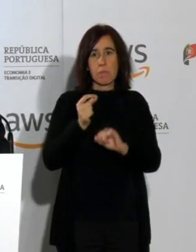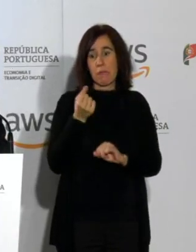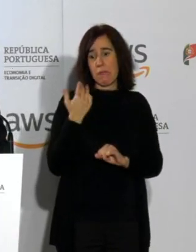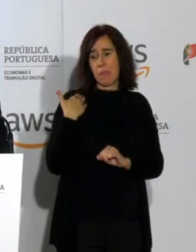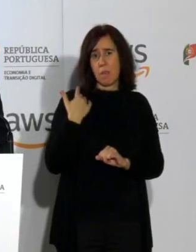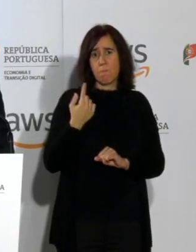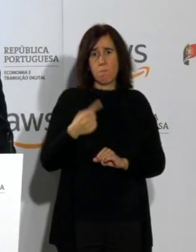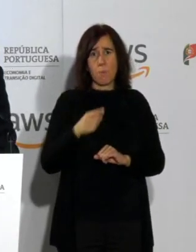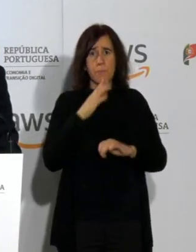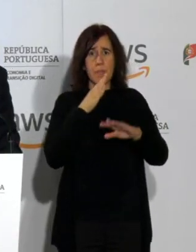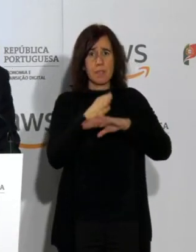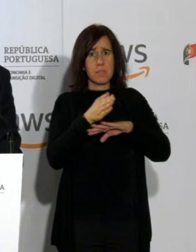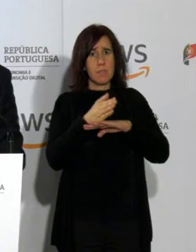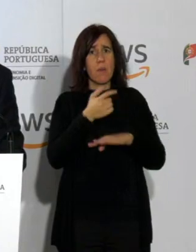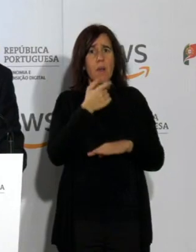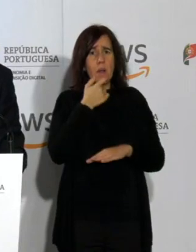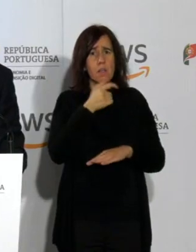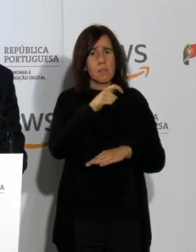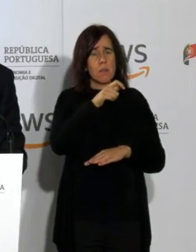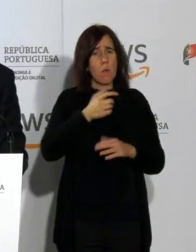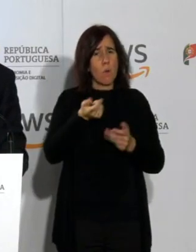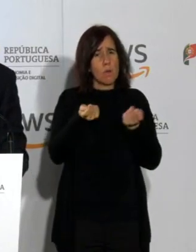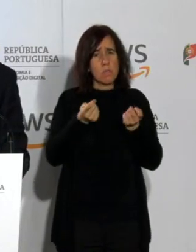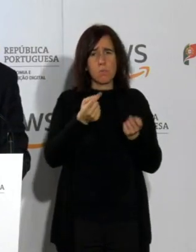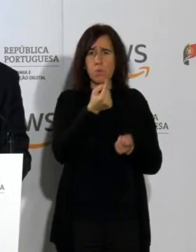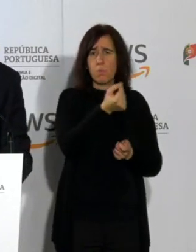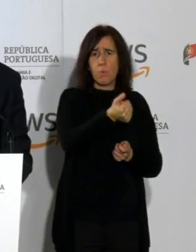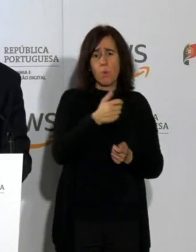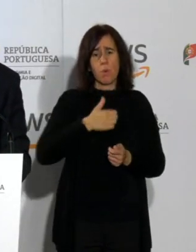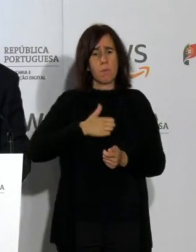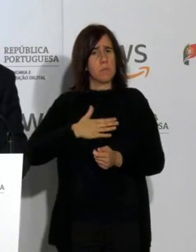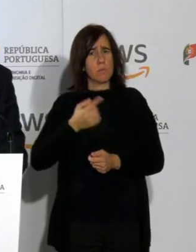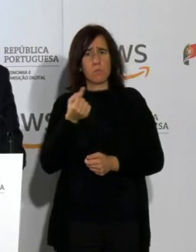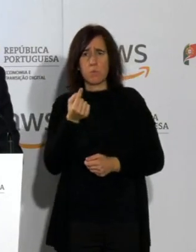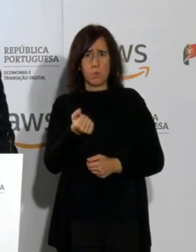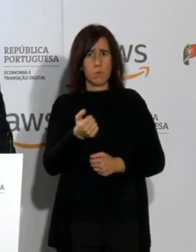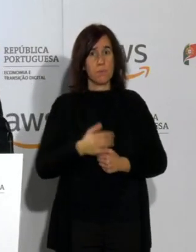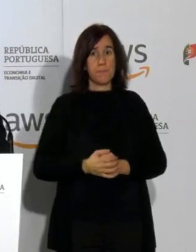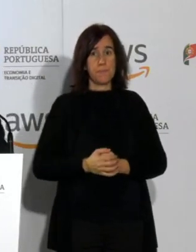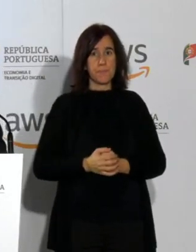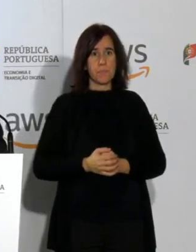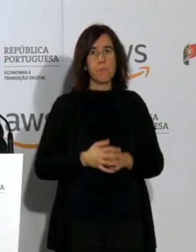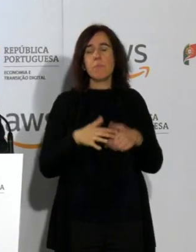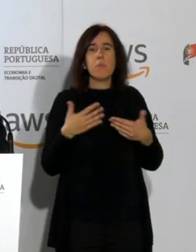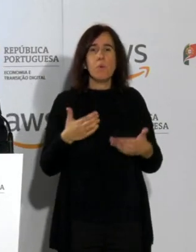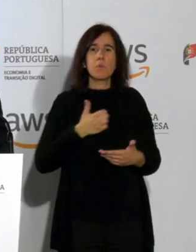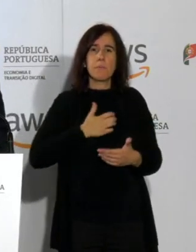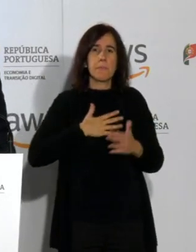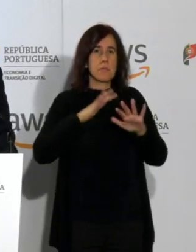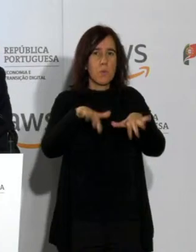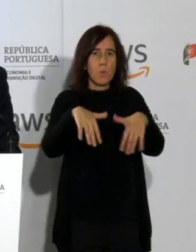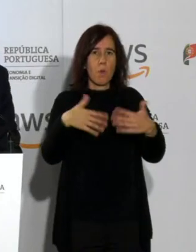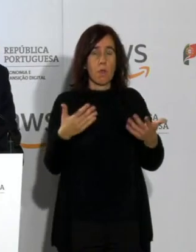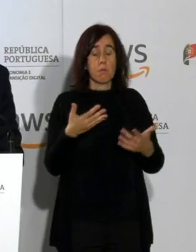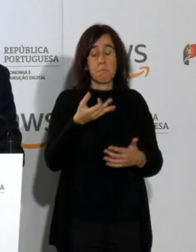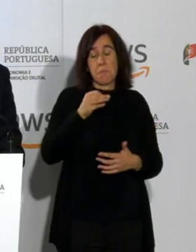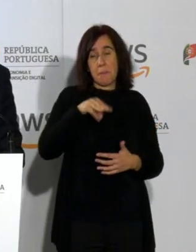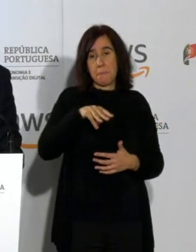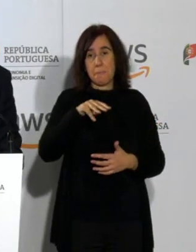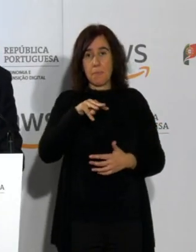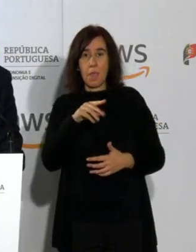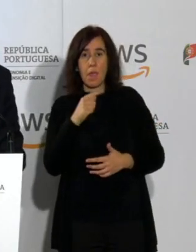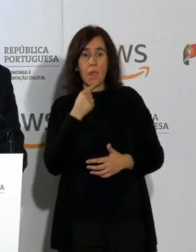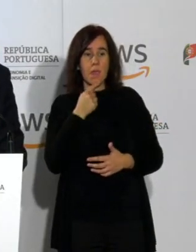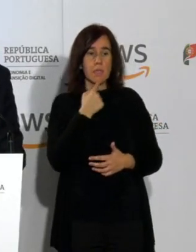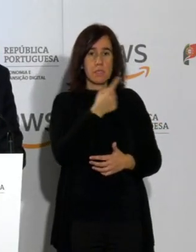só estavam acessíveis a muito poucas organizações ou a muito poucas empresas. Hoje, qualquer empresa ou PME, para não dizer cada